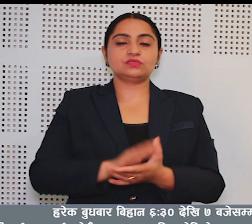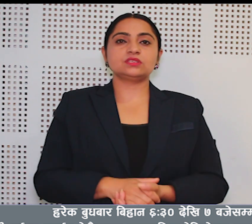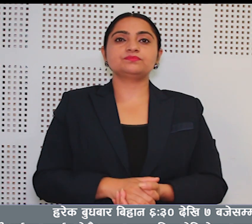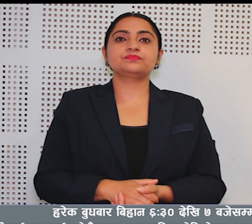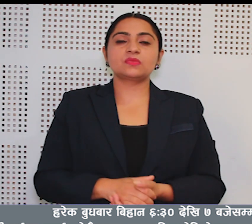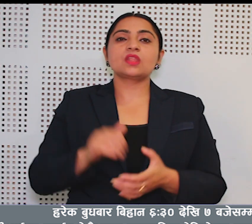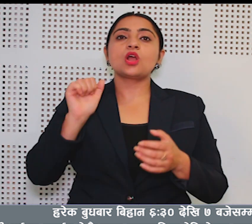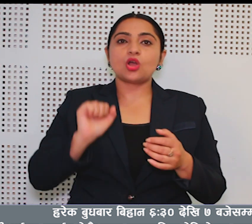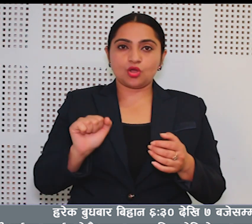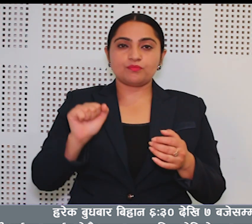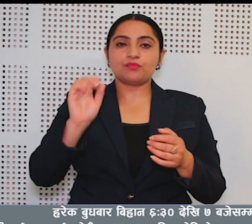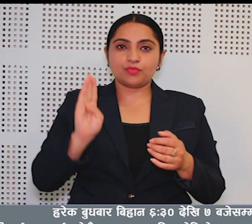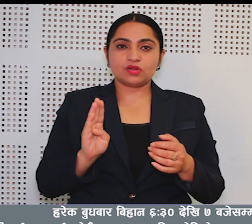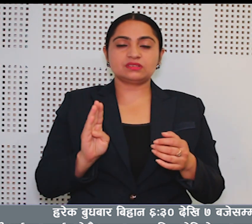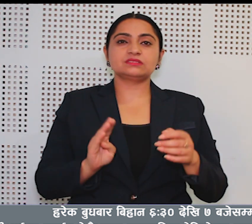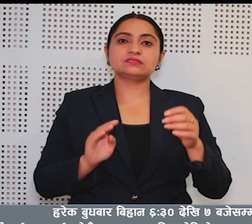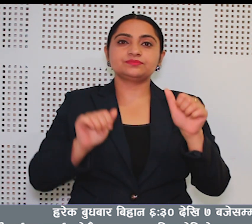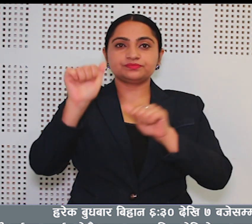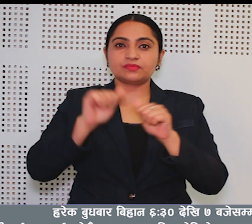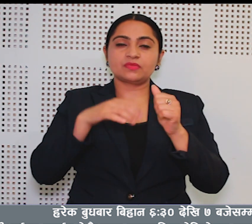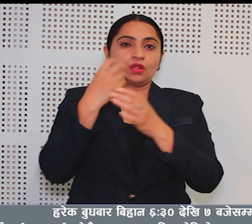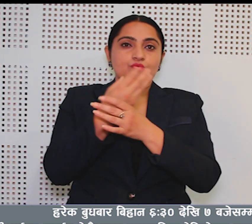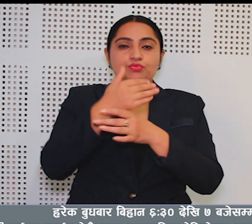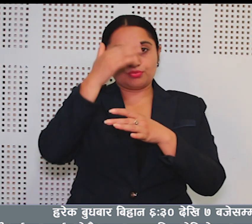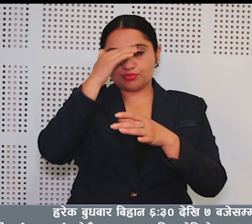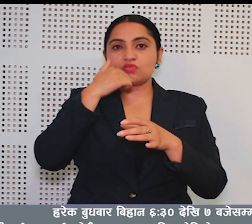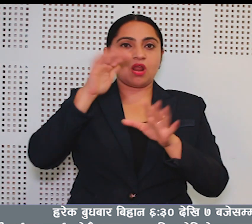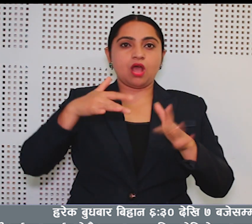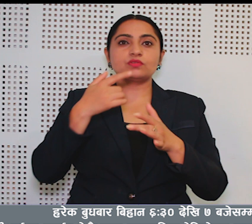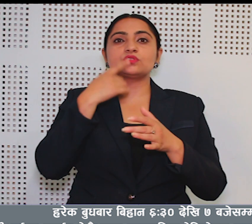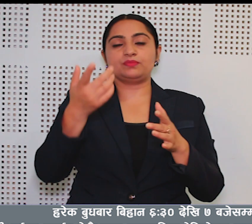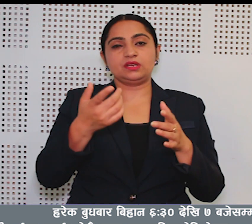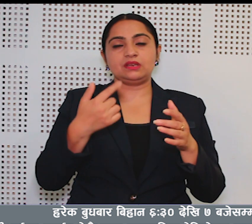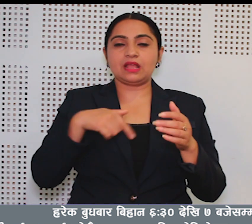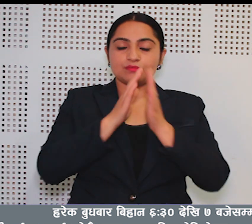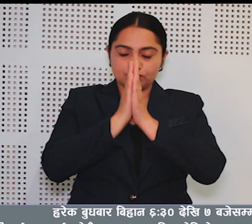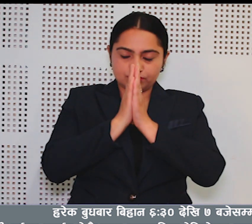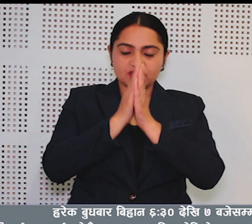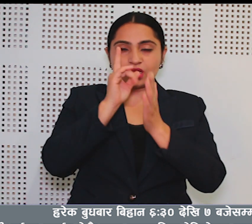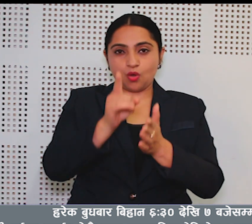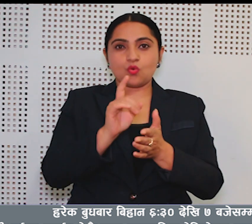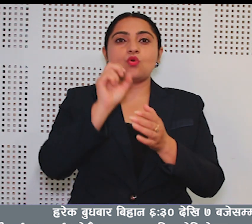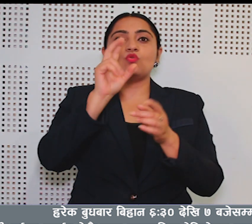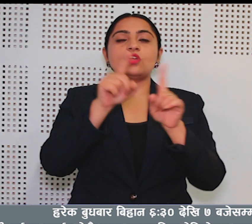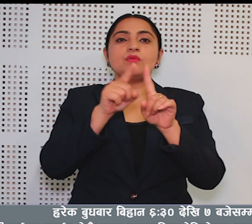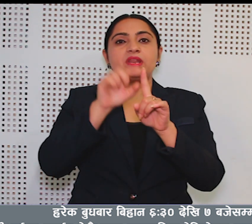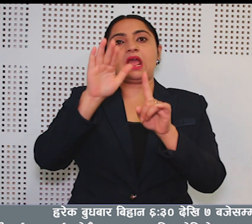हामीले जहाँसम्म त्यो चाहिँ विपत्ति नआओस् भन्ने नै हो, हामीले जहिले प्रार्थना गर्ने हो। तर पनि आइहाल्यो भने